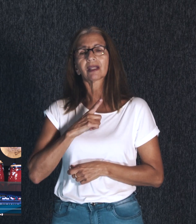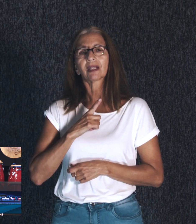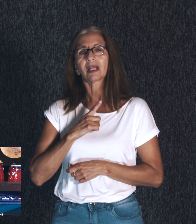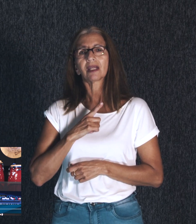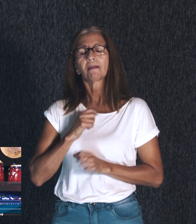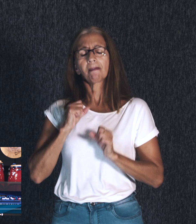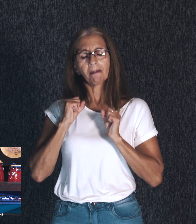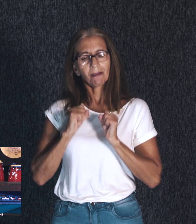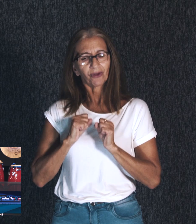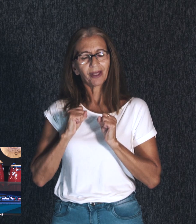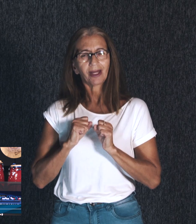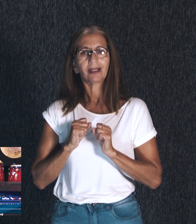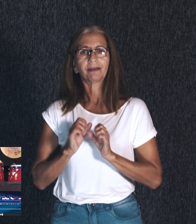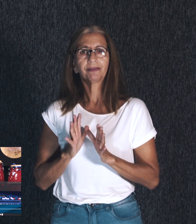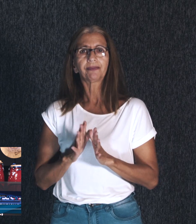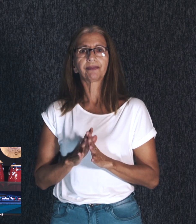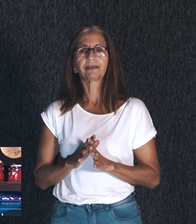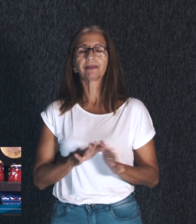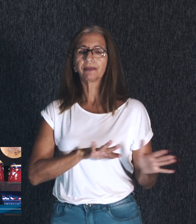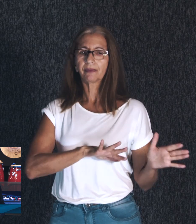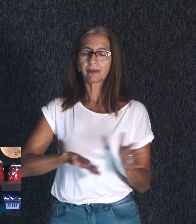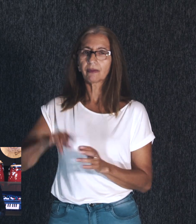Todo-Poderoso. Deixa eu te contar uma história.